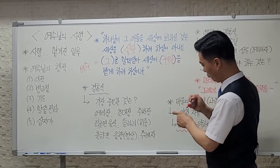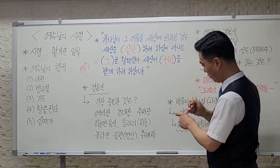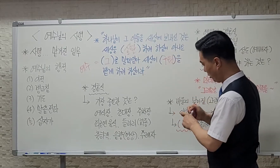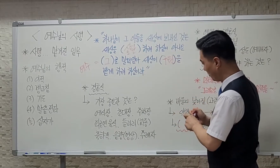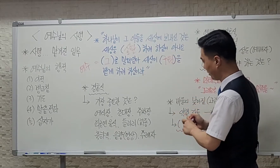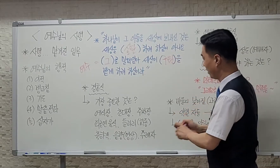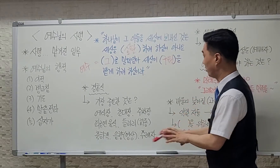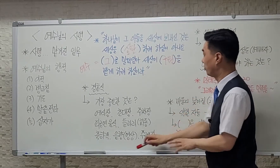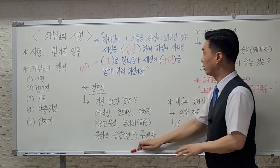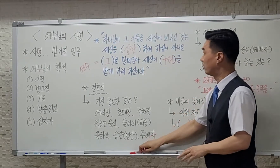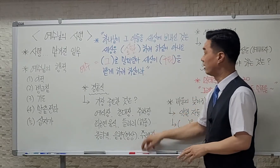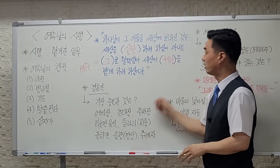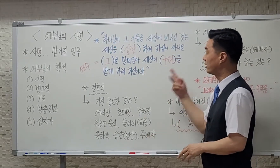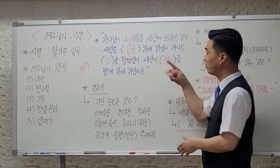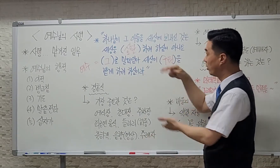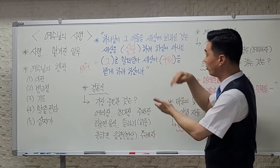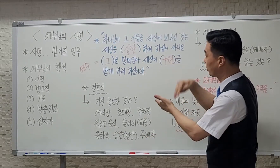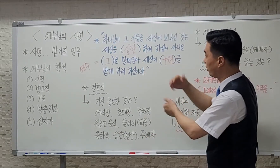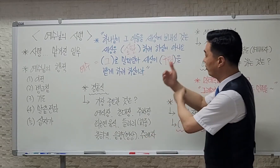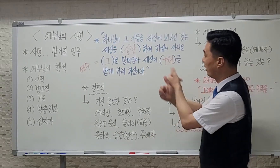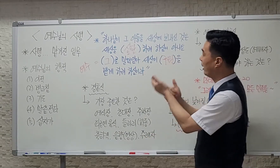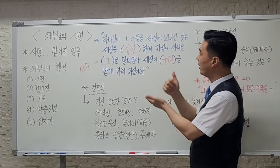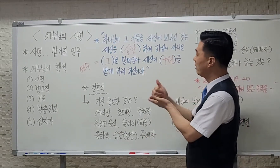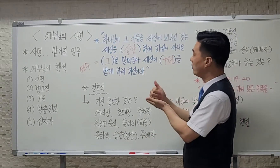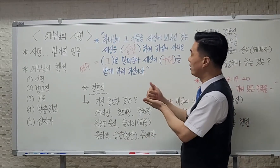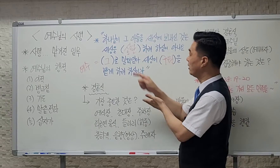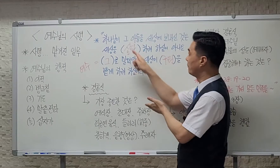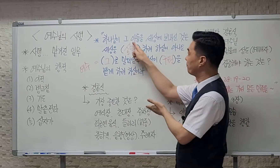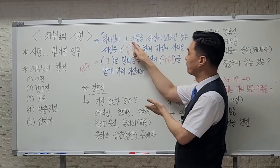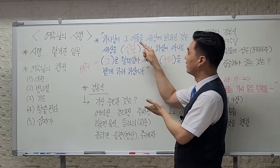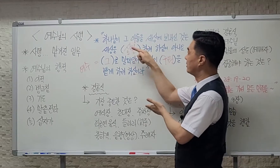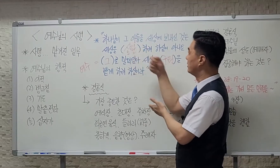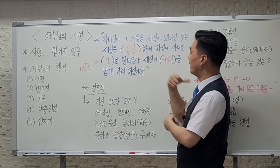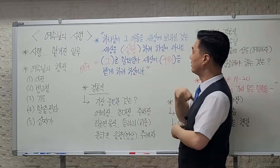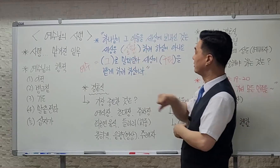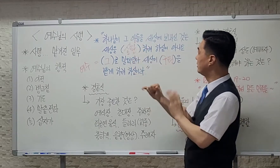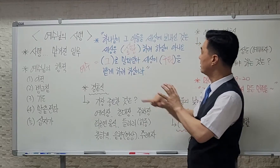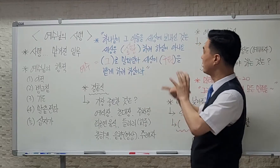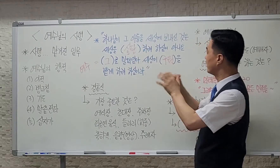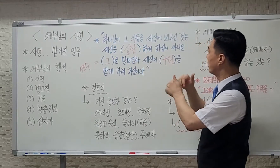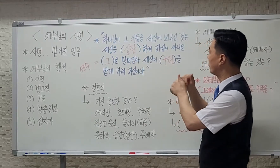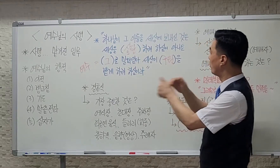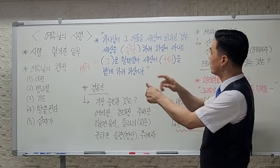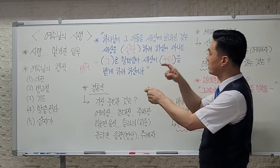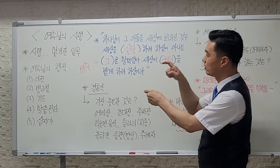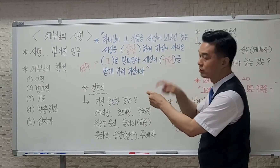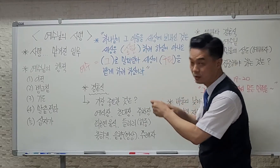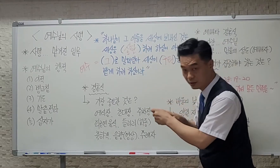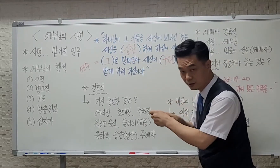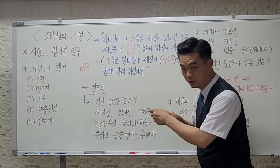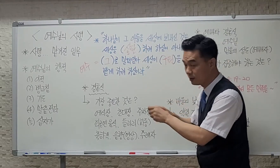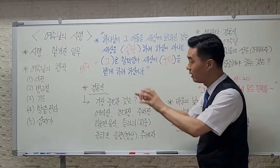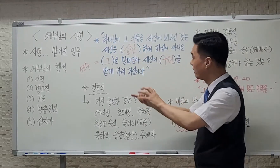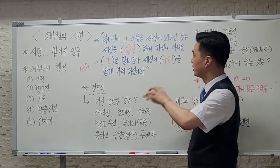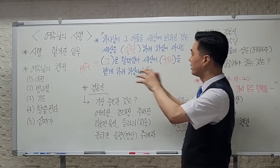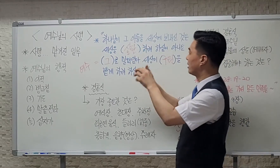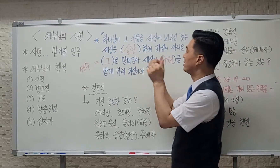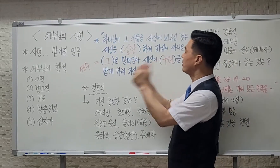구원을 받게 합니다. 다시 한번 읽어볼게요. 하나님이 그 아들을 세상에 보내신 것은 세상을